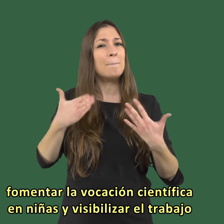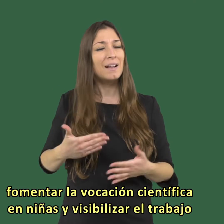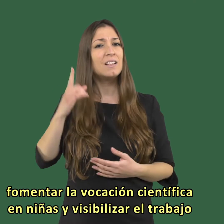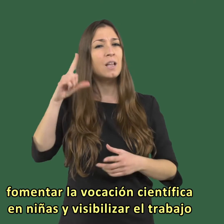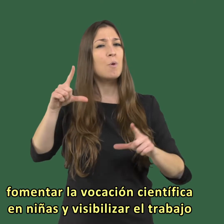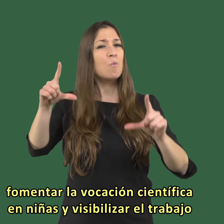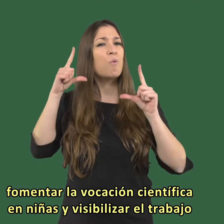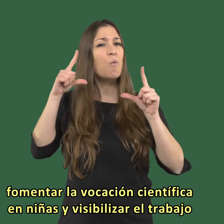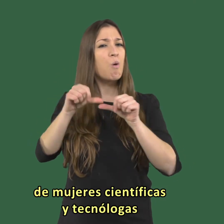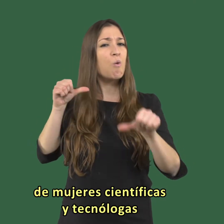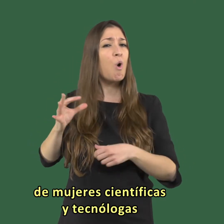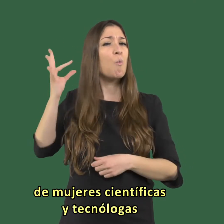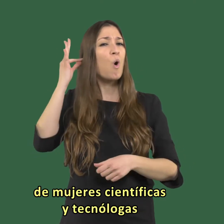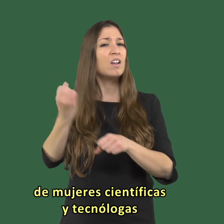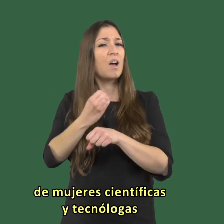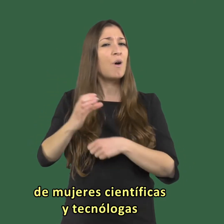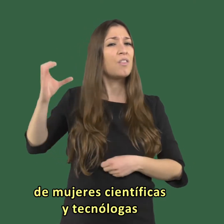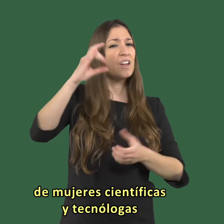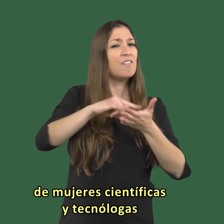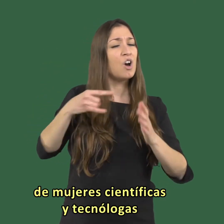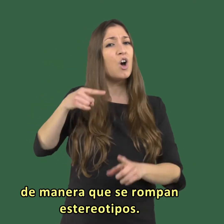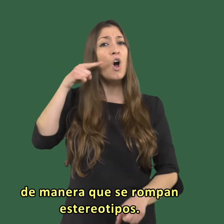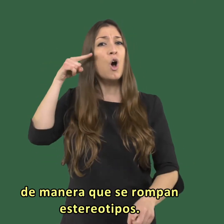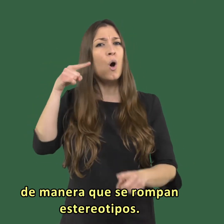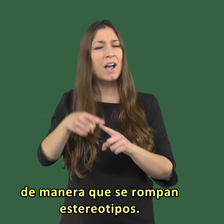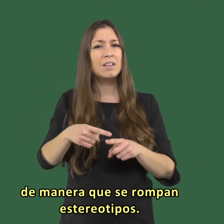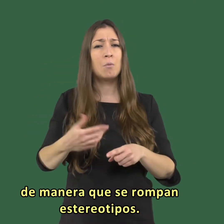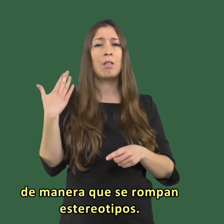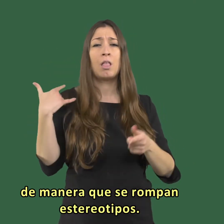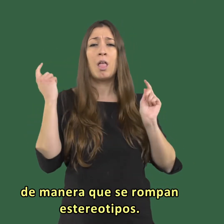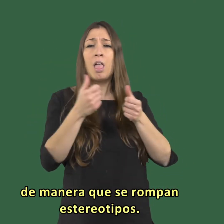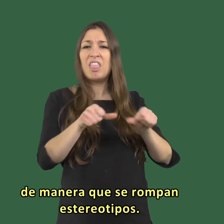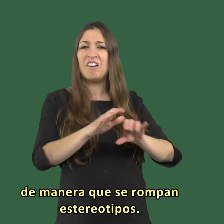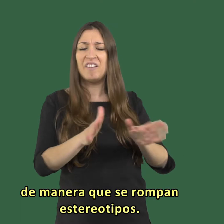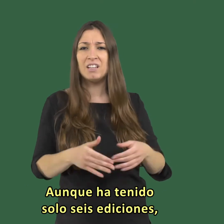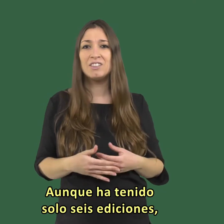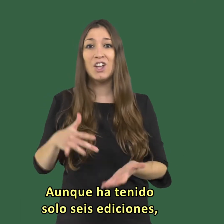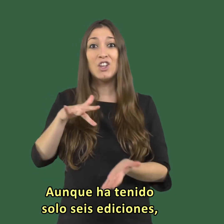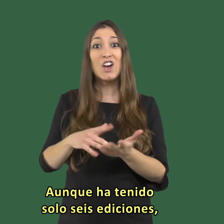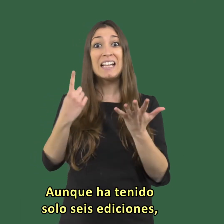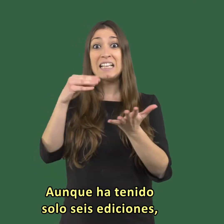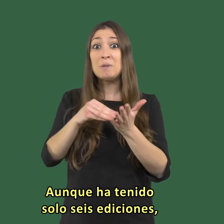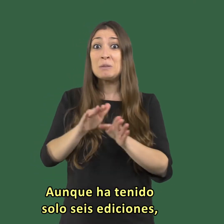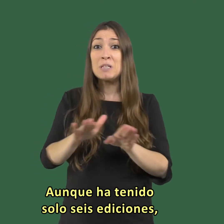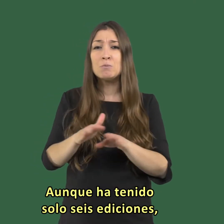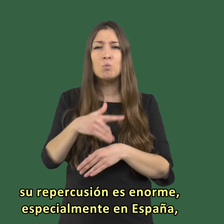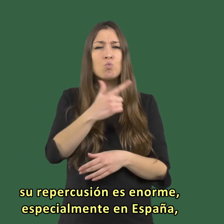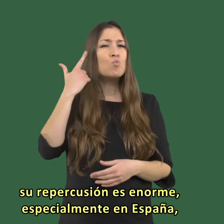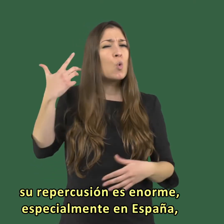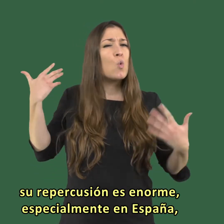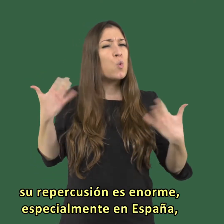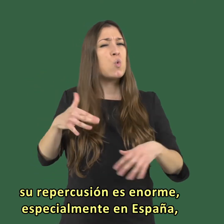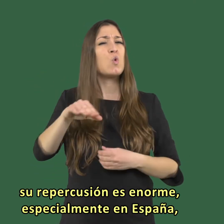y visibilizar el trabajo de mujeres científicas y tecnólogas de manera que se rompan estereotipos. Aunque ha tenido solo 6 ediciones,